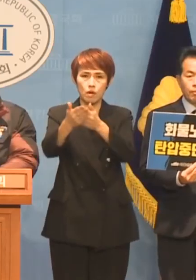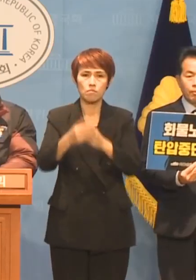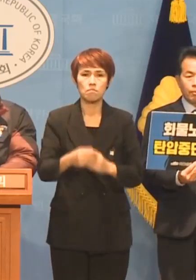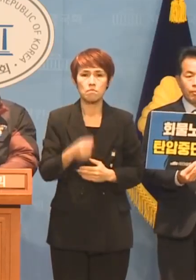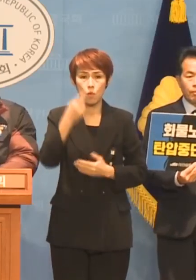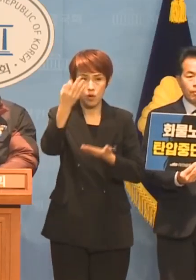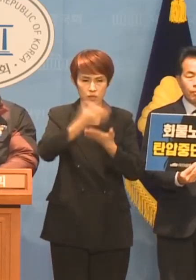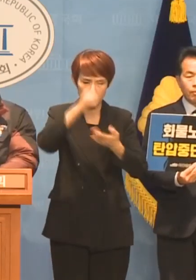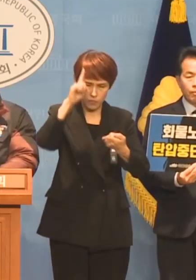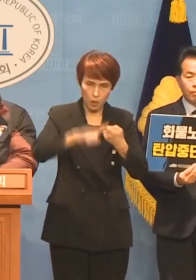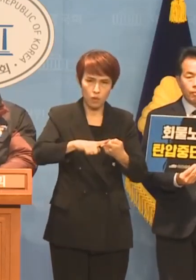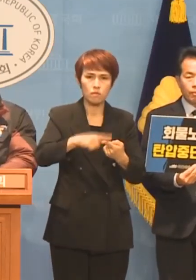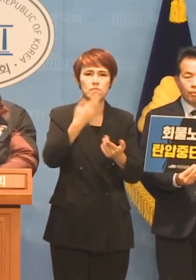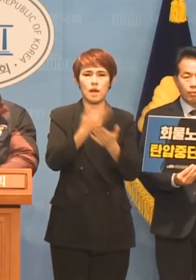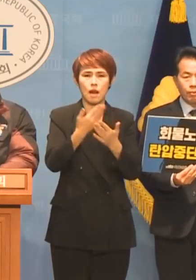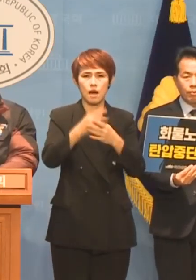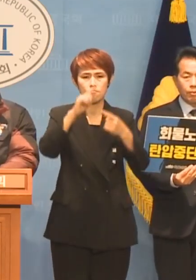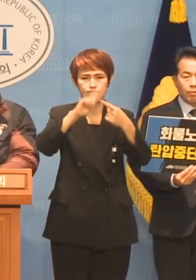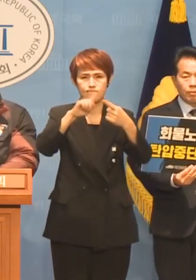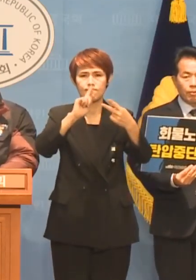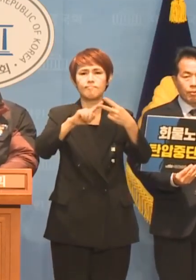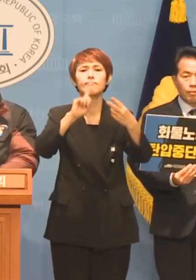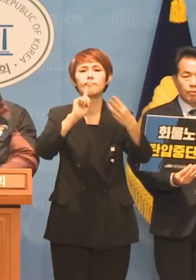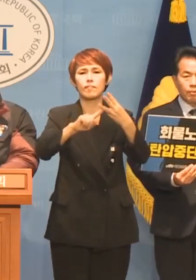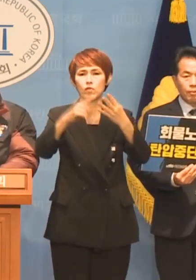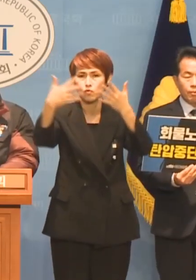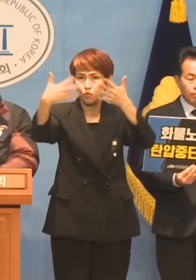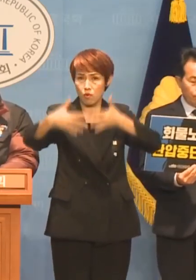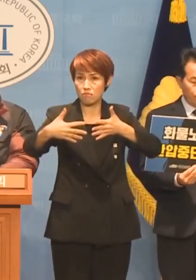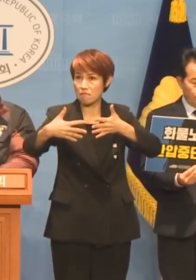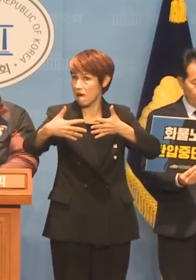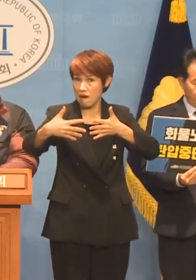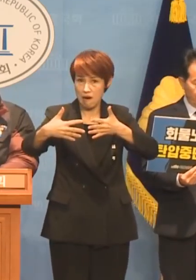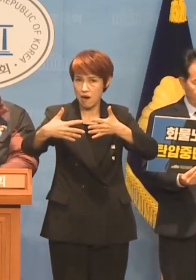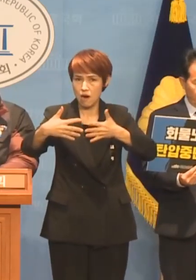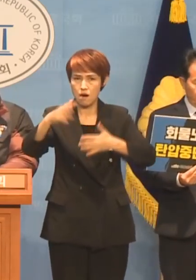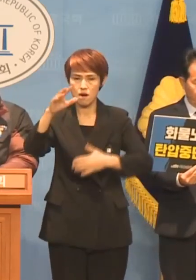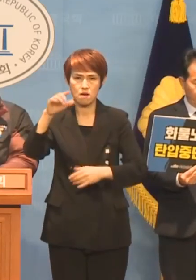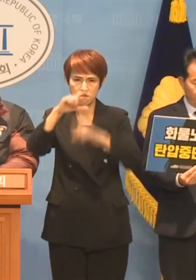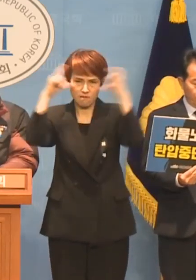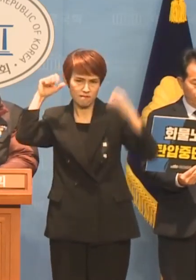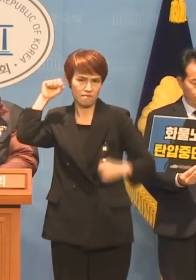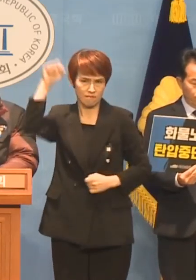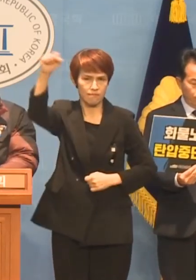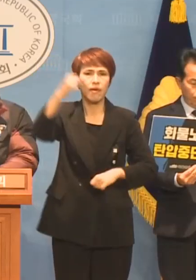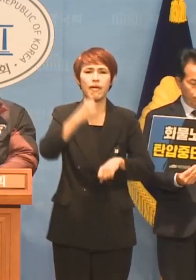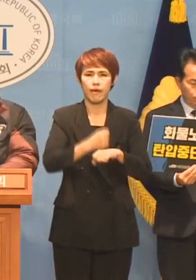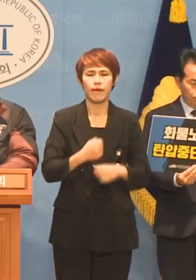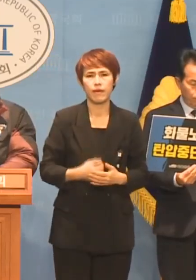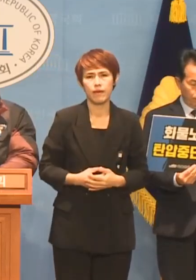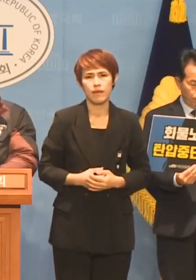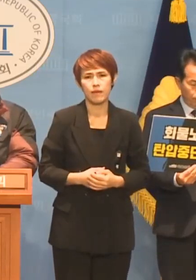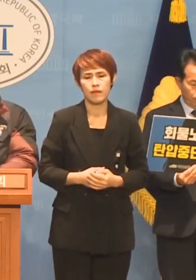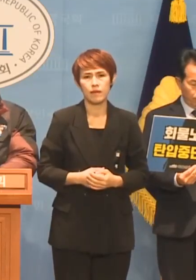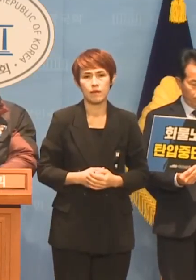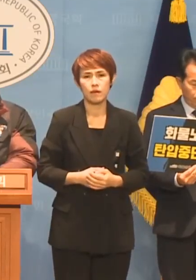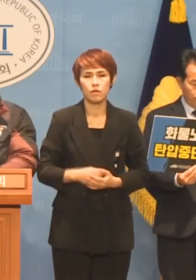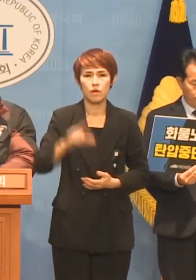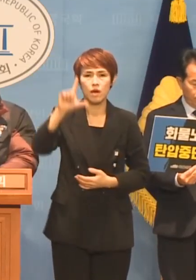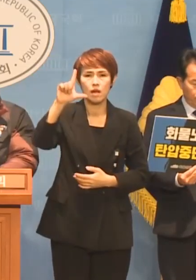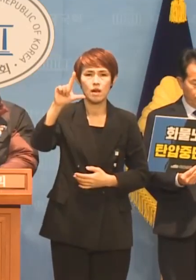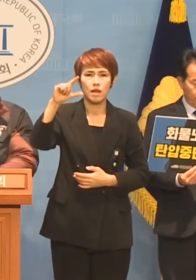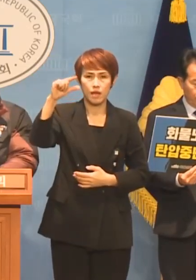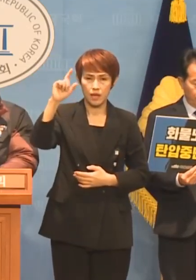임금을 보장하라. 세 가지 조건이 불행 시 강력한 투쟁을 전개할 것이다. 또 LS